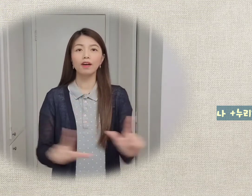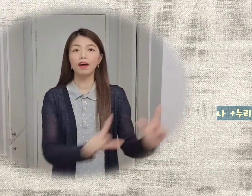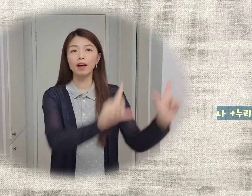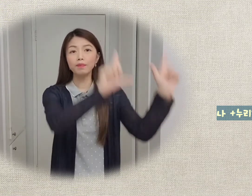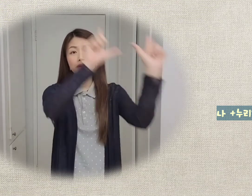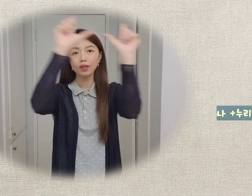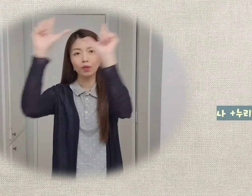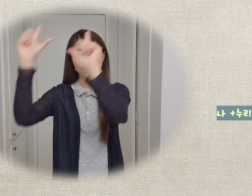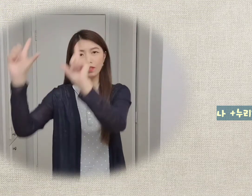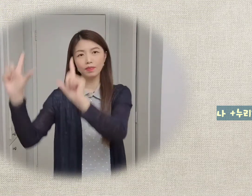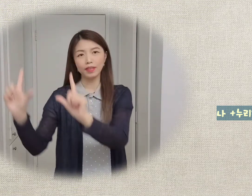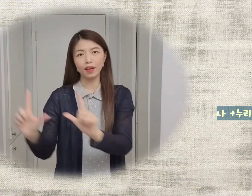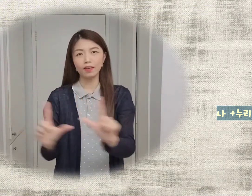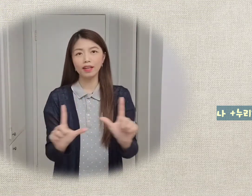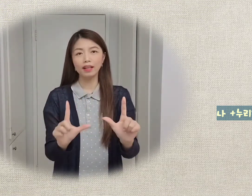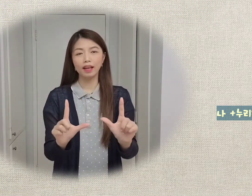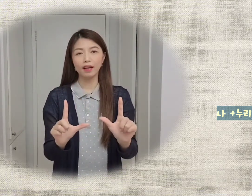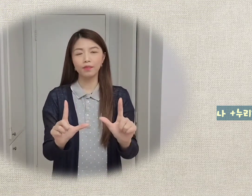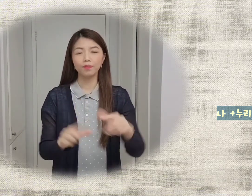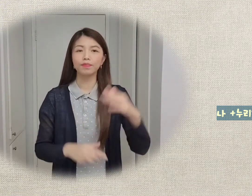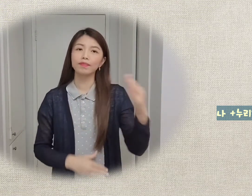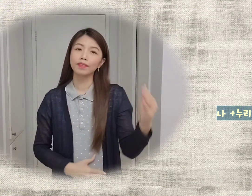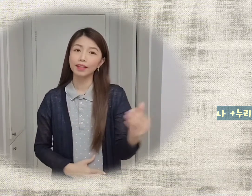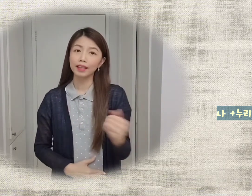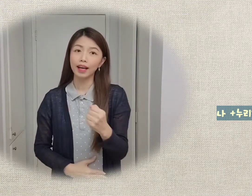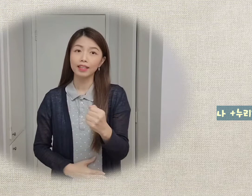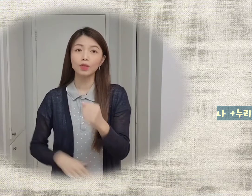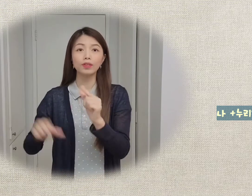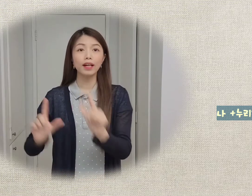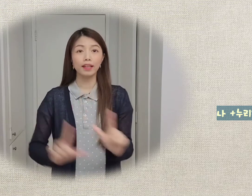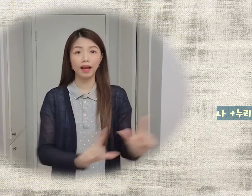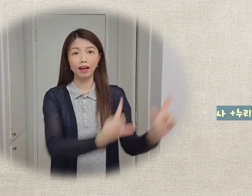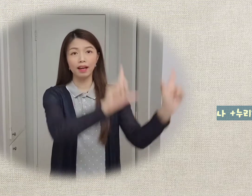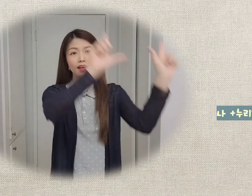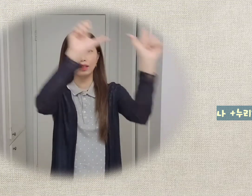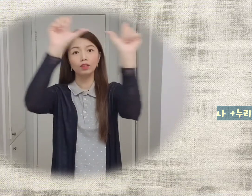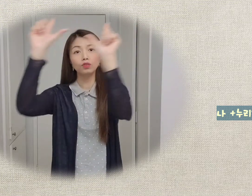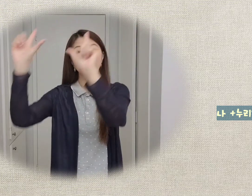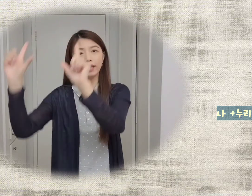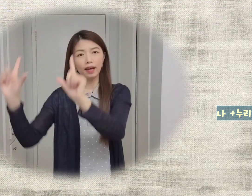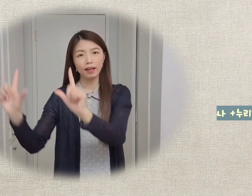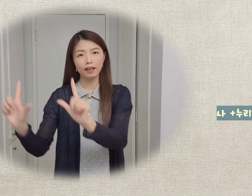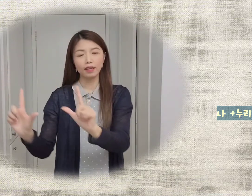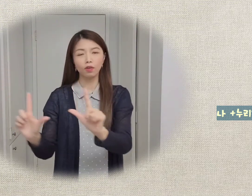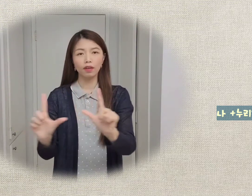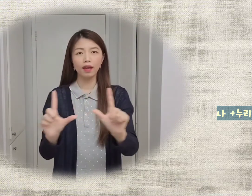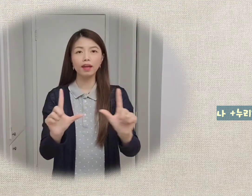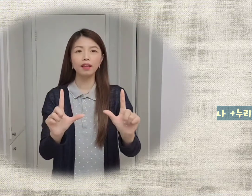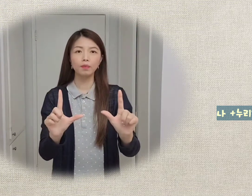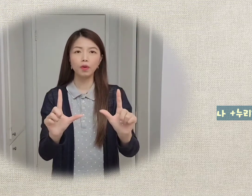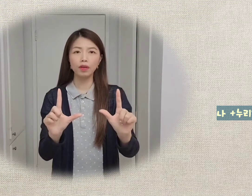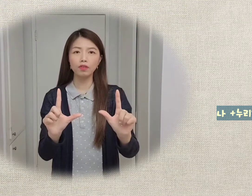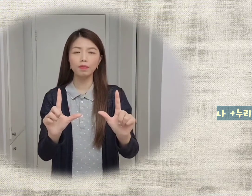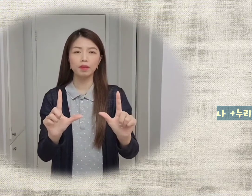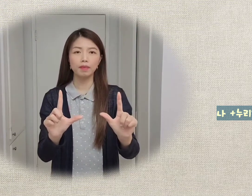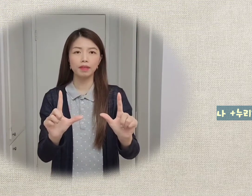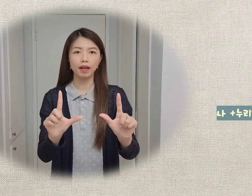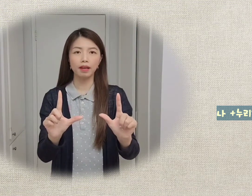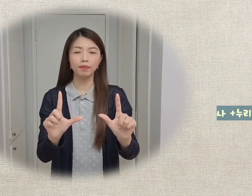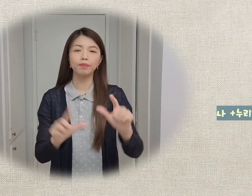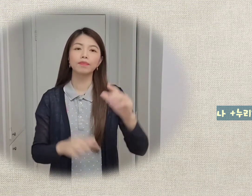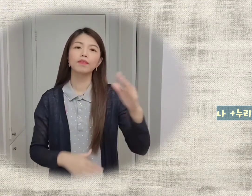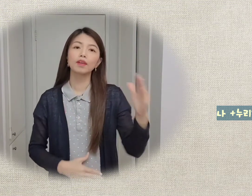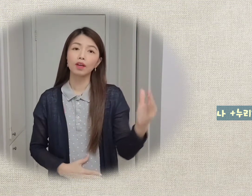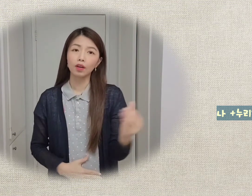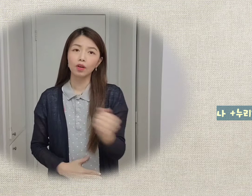주셔서 한 바퀴 돌려주시면 돼요. 살다, 가지고 살다, 누리다, 이렇게 표현해 주시면